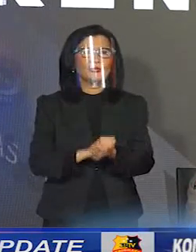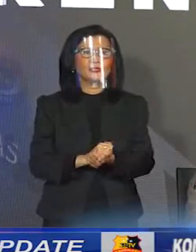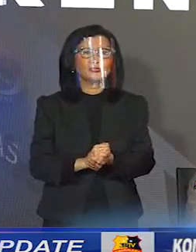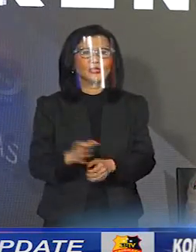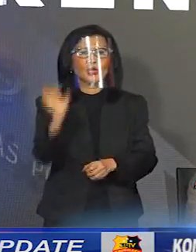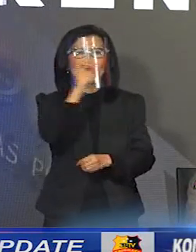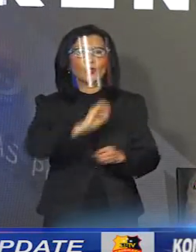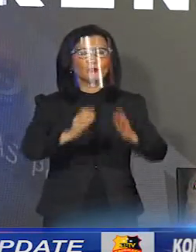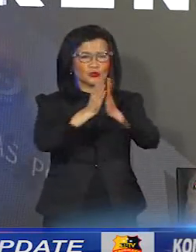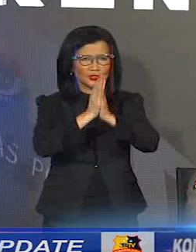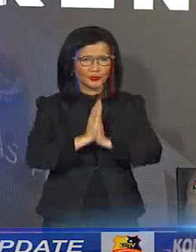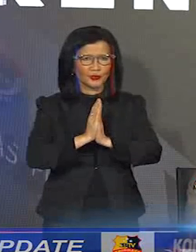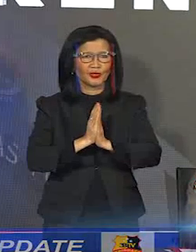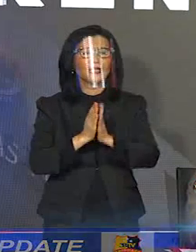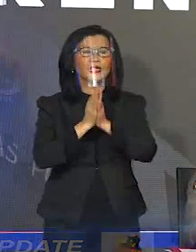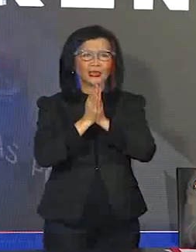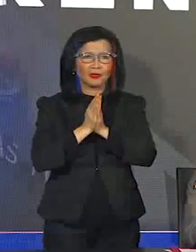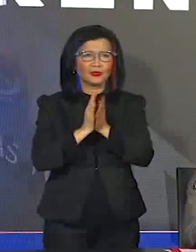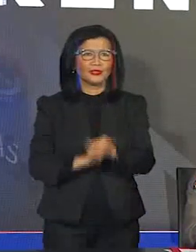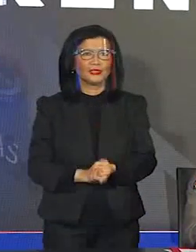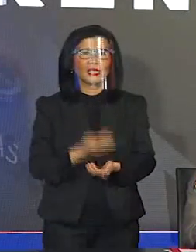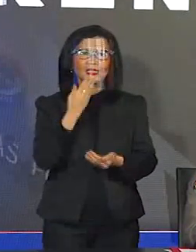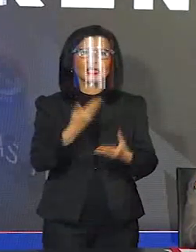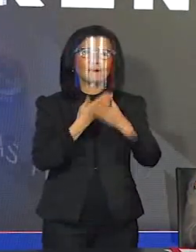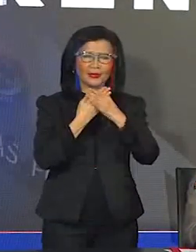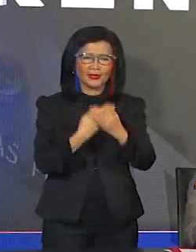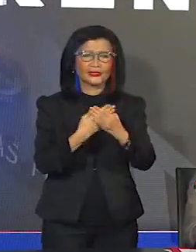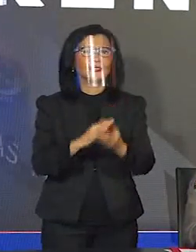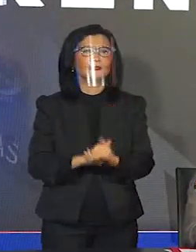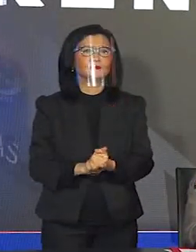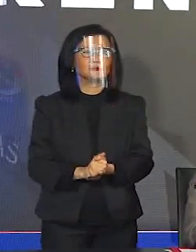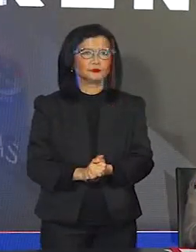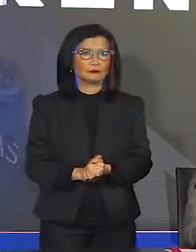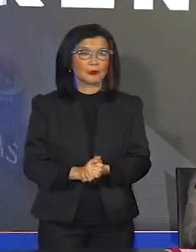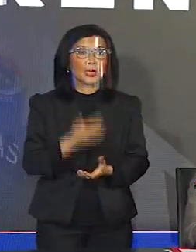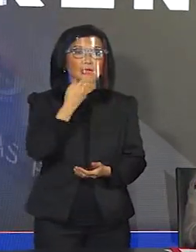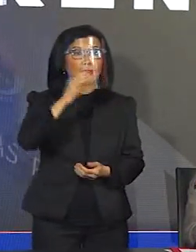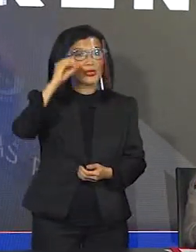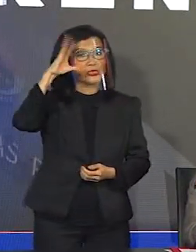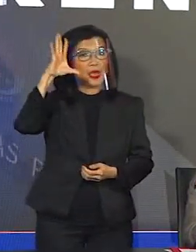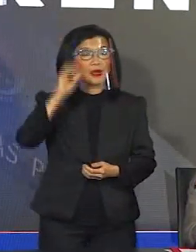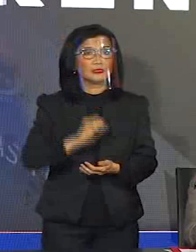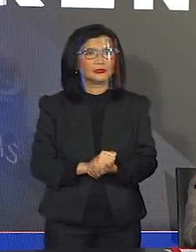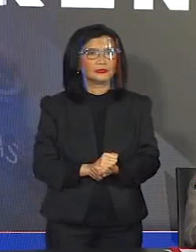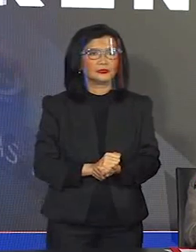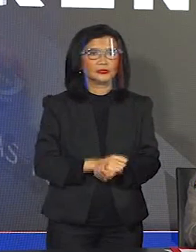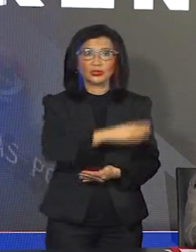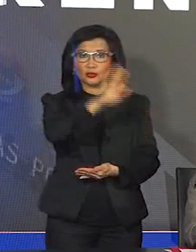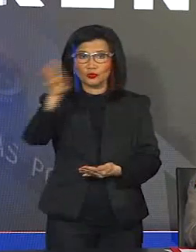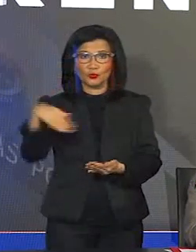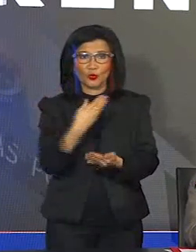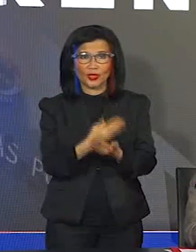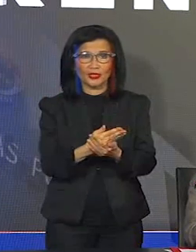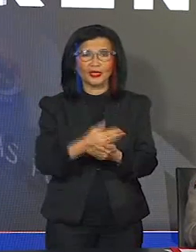Om Swastiastu. Salam kebajikan. Selamat siang rekan-rekan wartawan